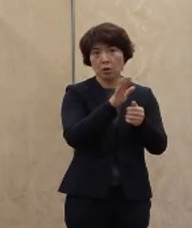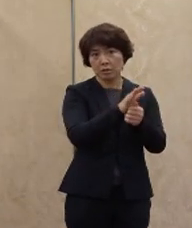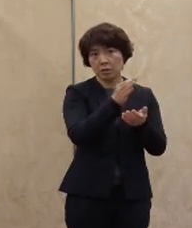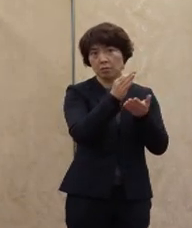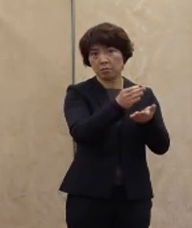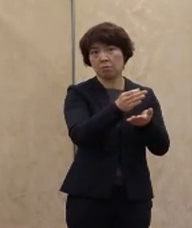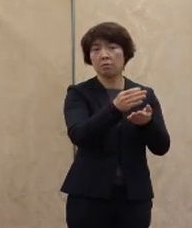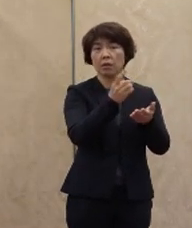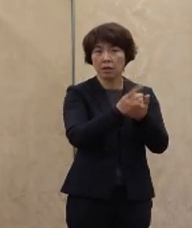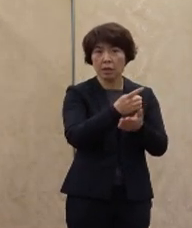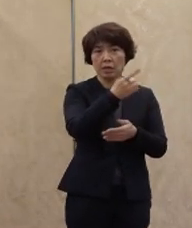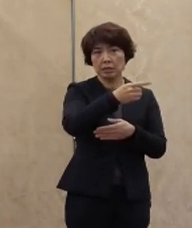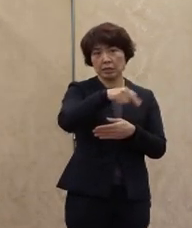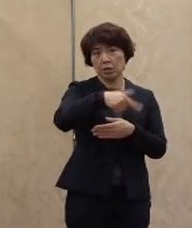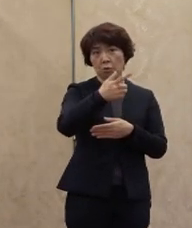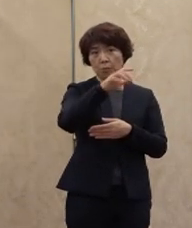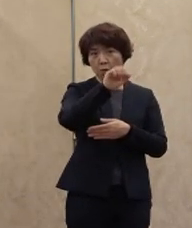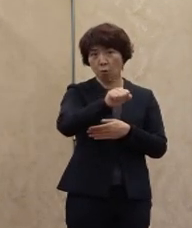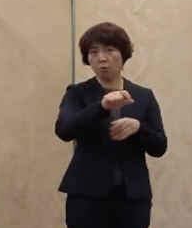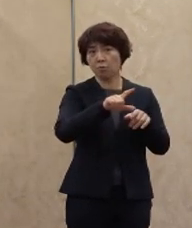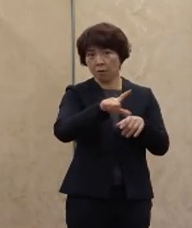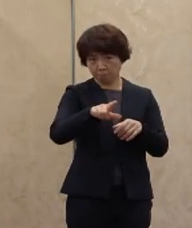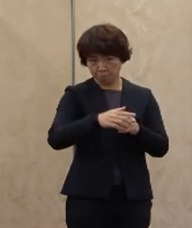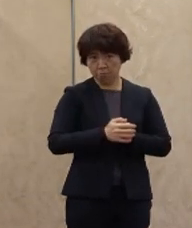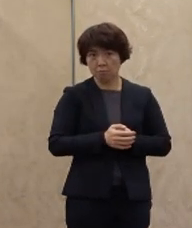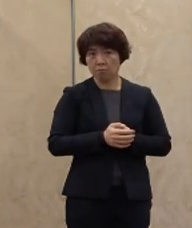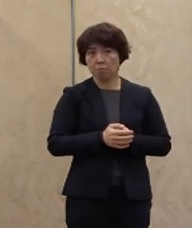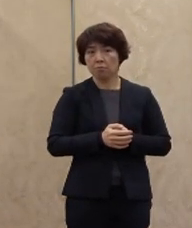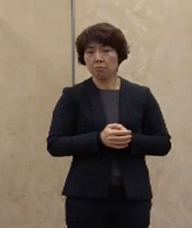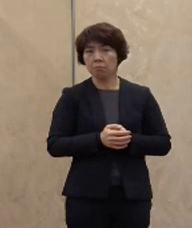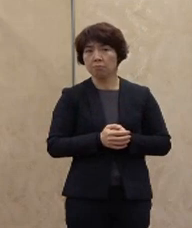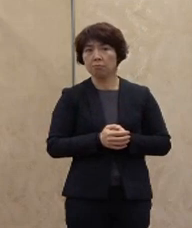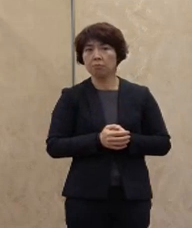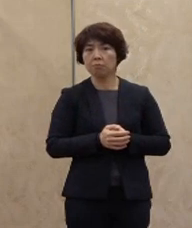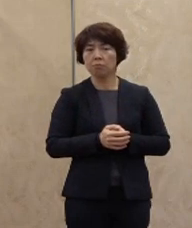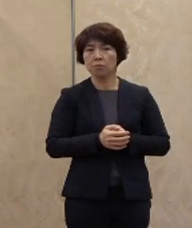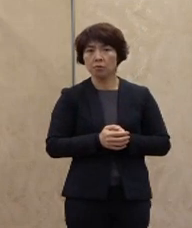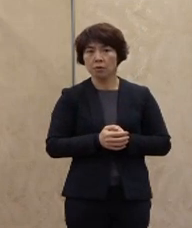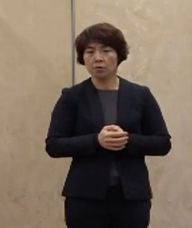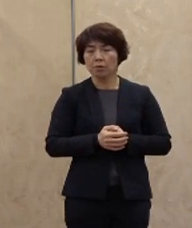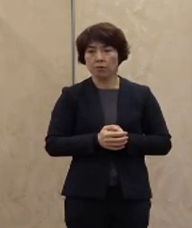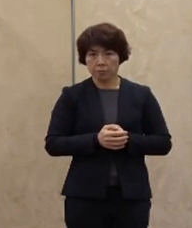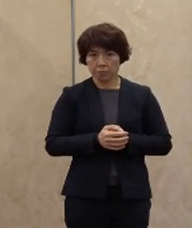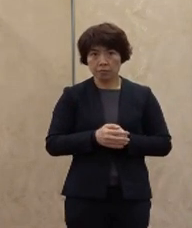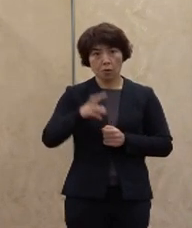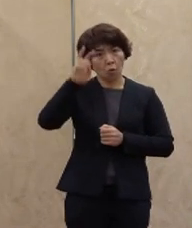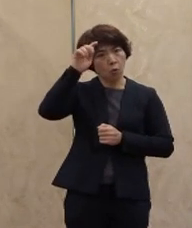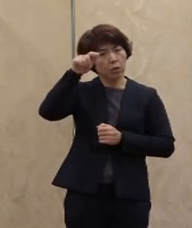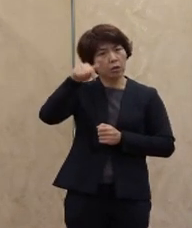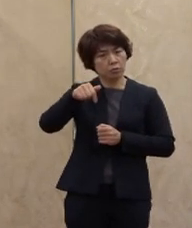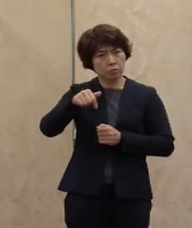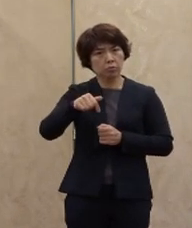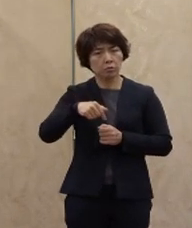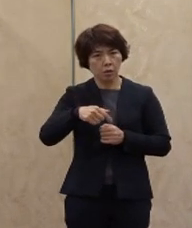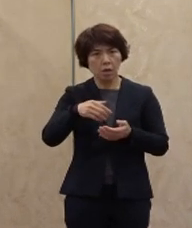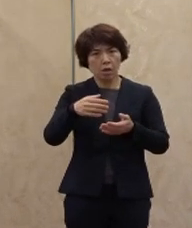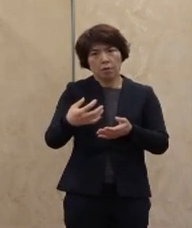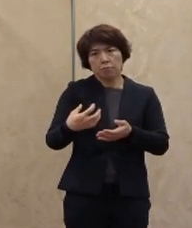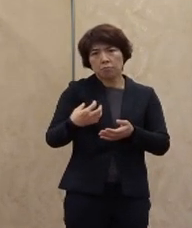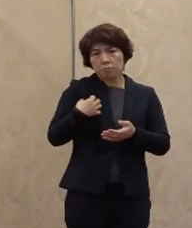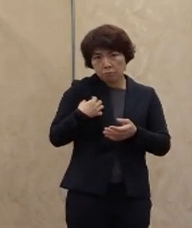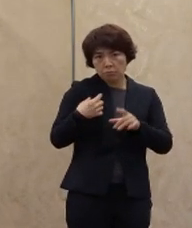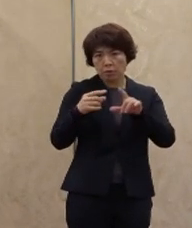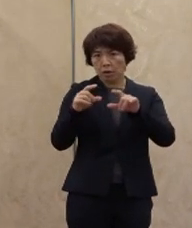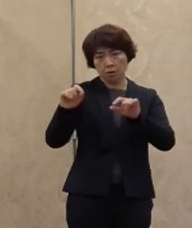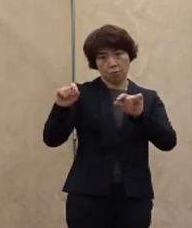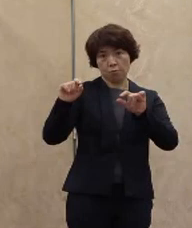億円の事業です。で8.2のこの制度がもし適用されていくとすれば大阪府の負担分は350億円になります。事務費も